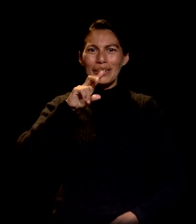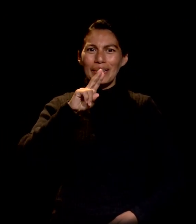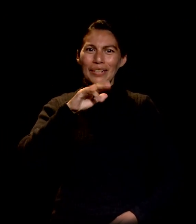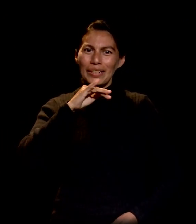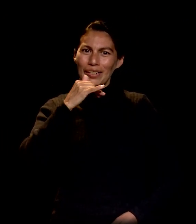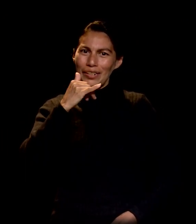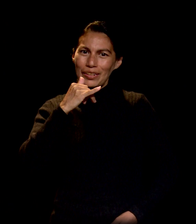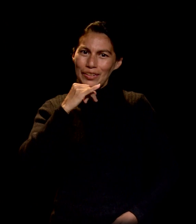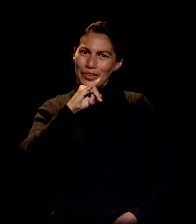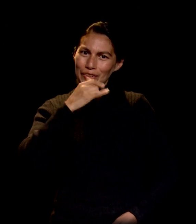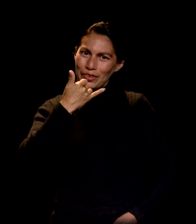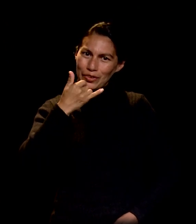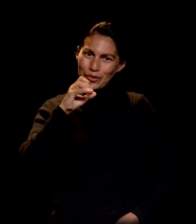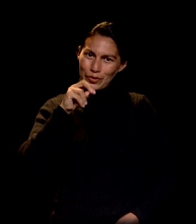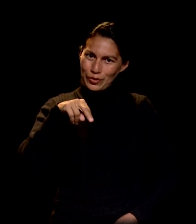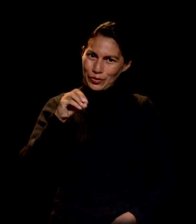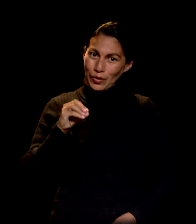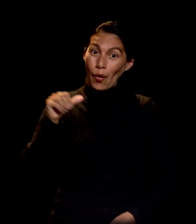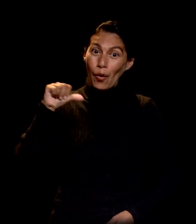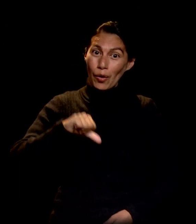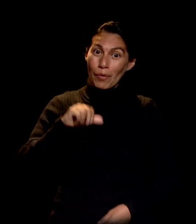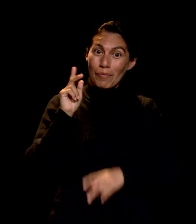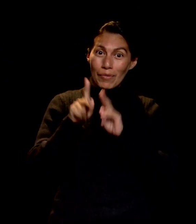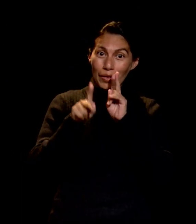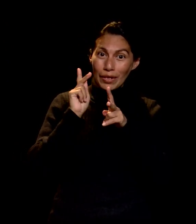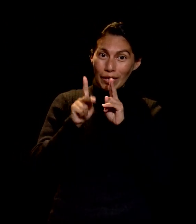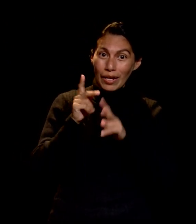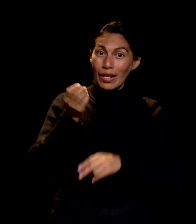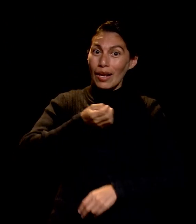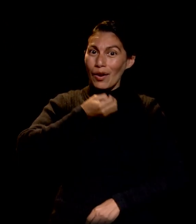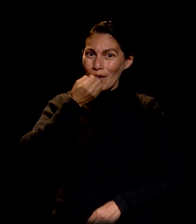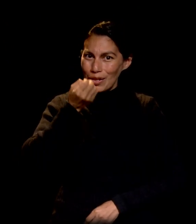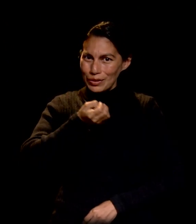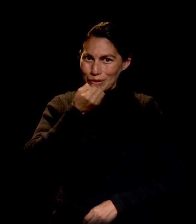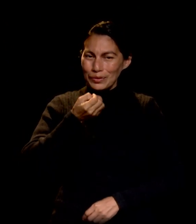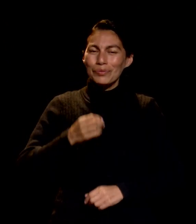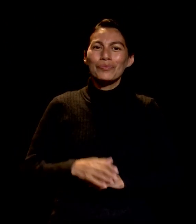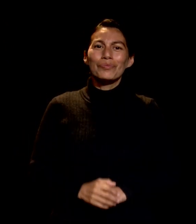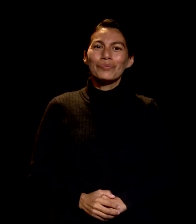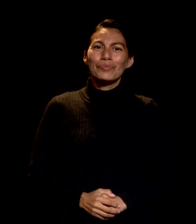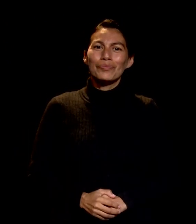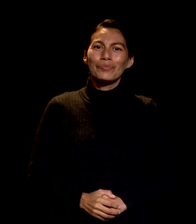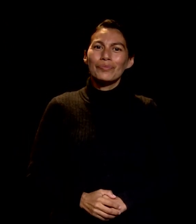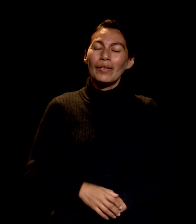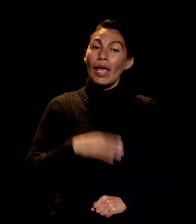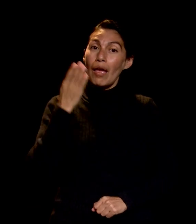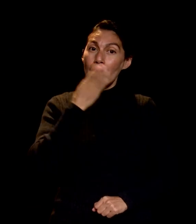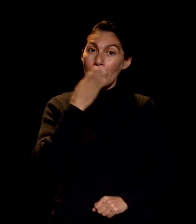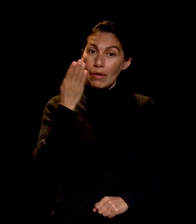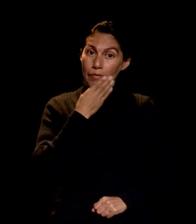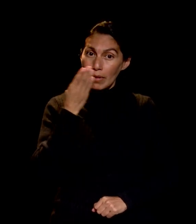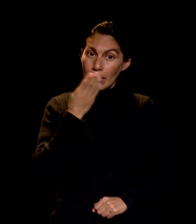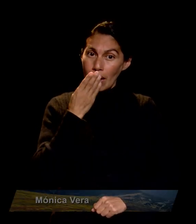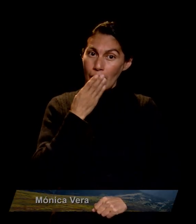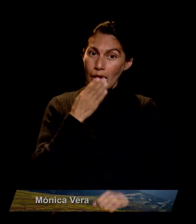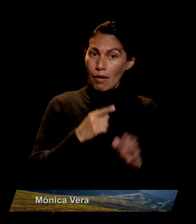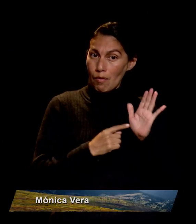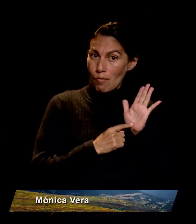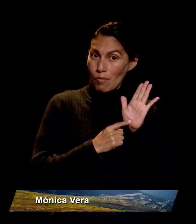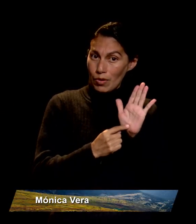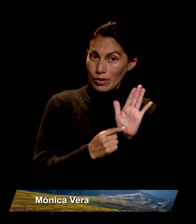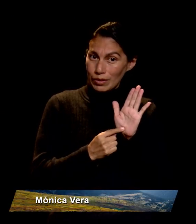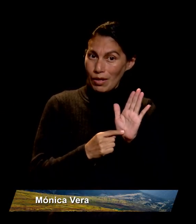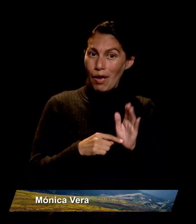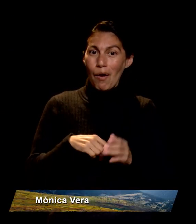poder de la oración. En la Biblia se revela claramente la voluntad de